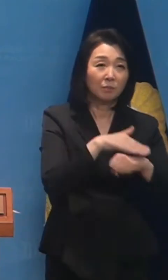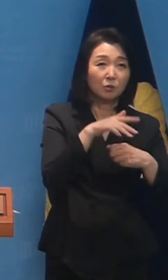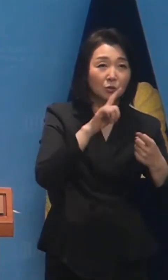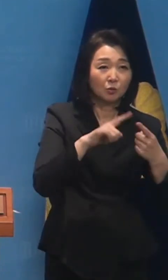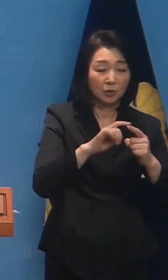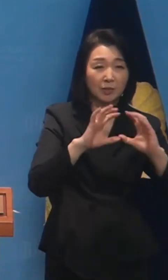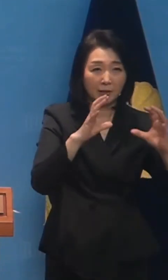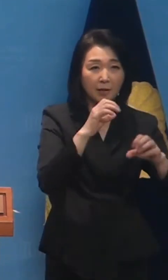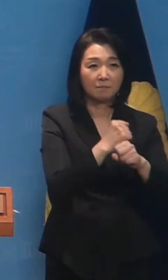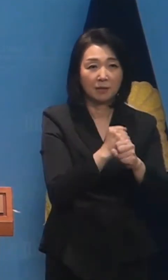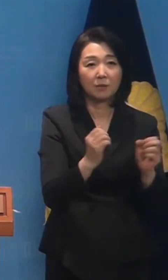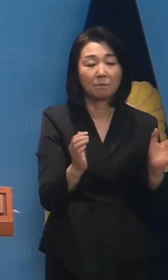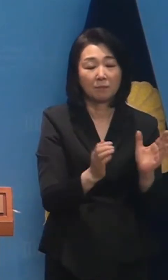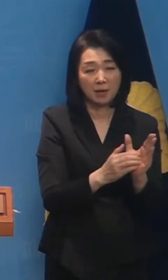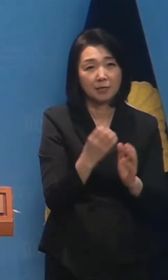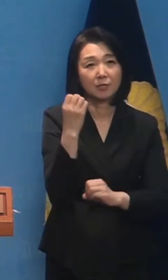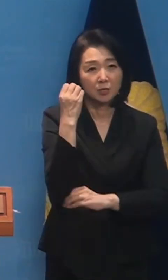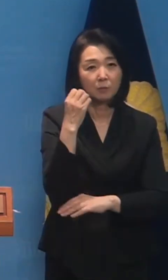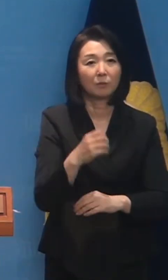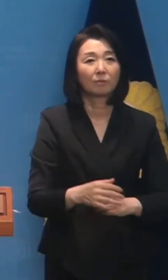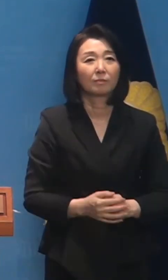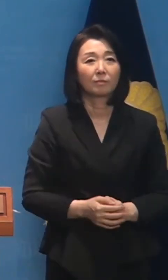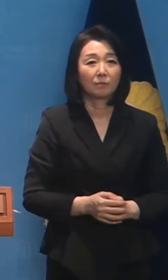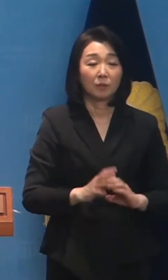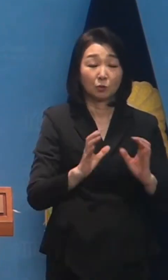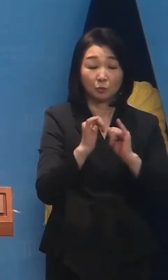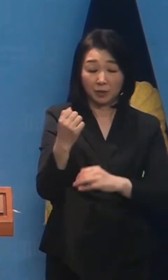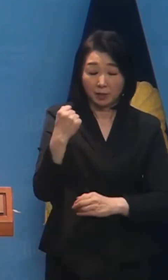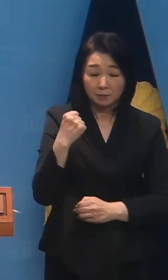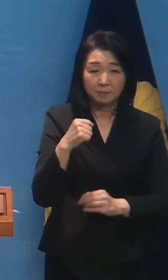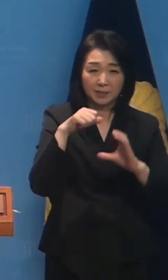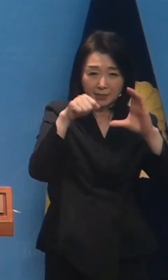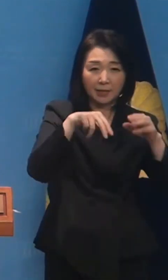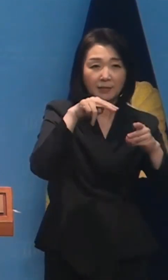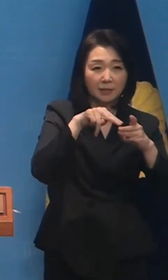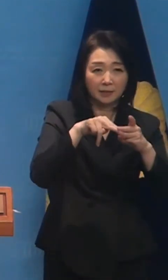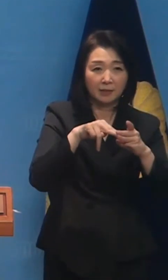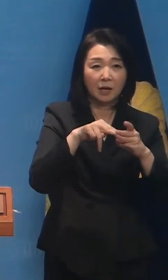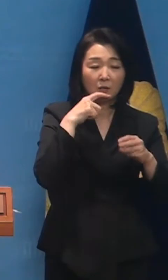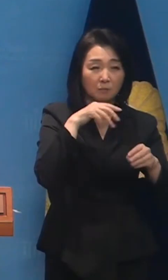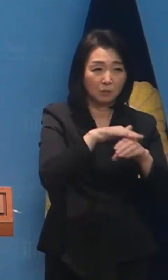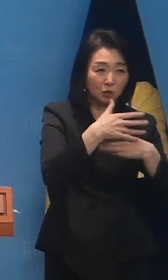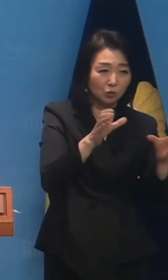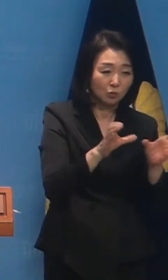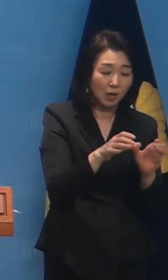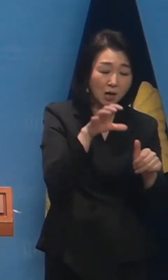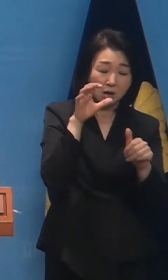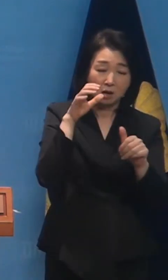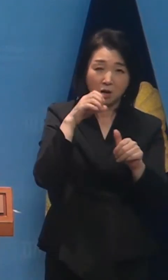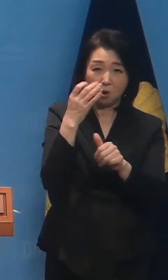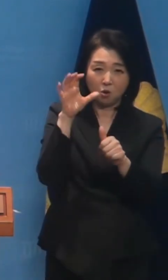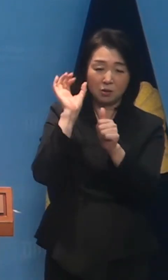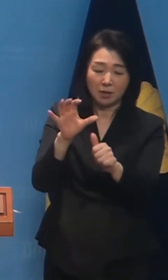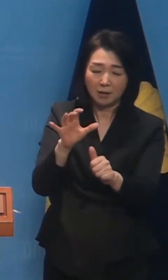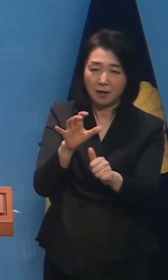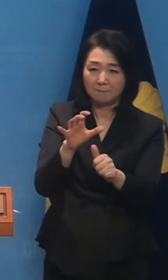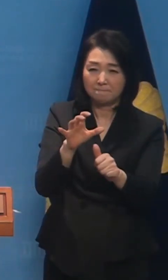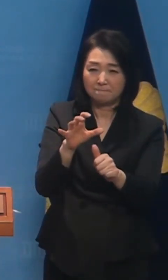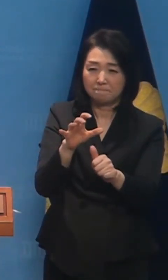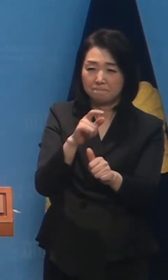자유민주주의 공화국을 떠받치는 토대입니다. 국민 사이렌 센터는 민주당의 언론 탄압, 이틀망